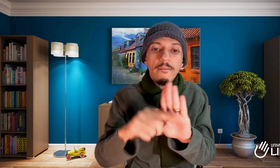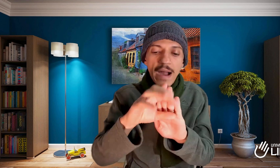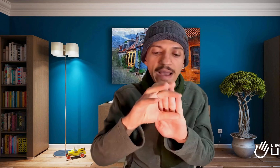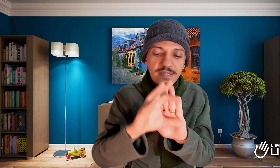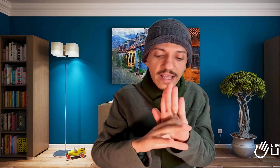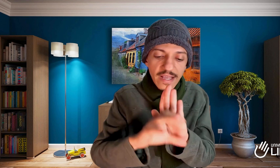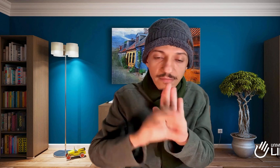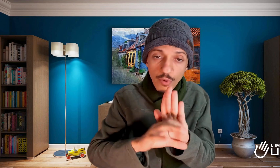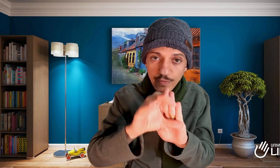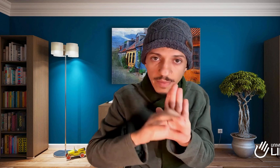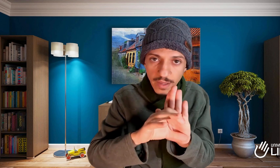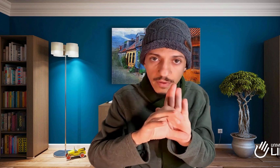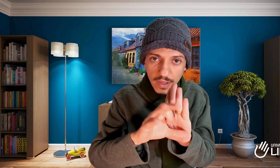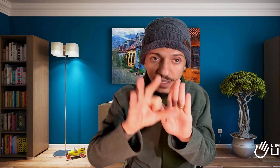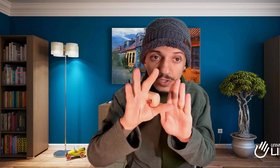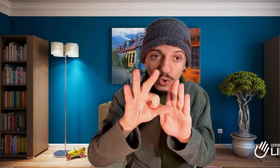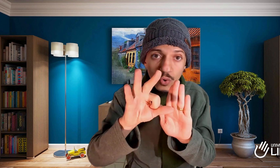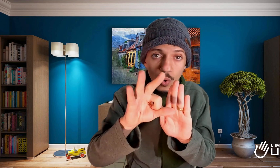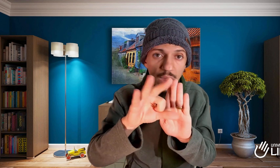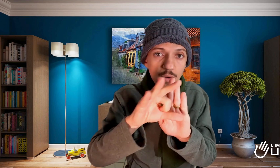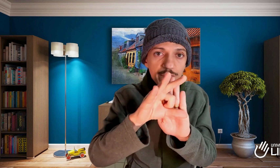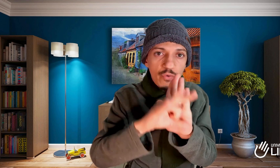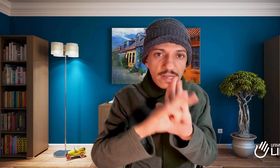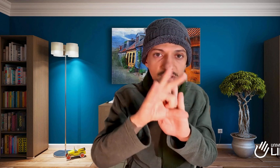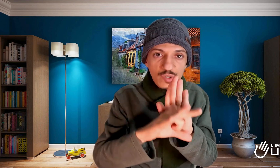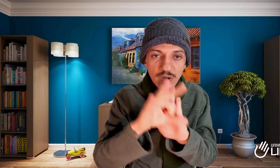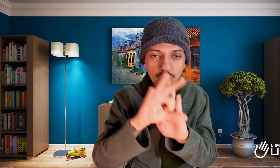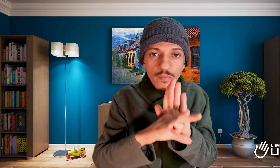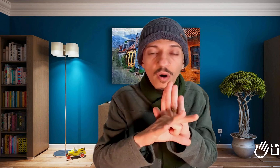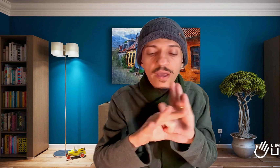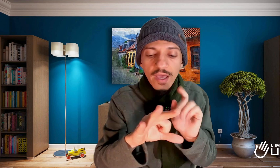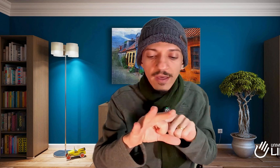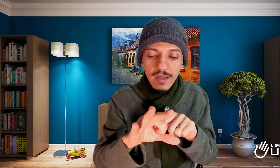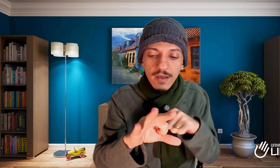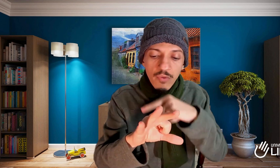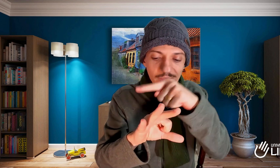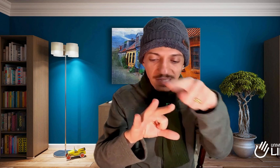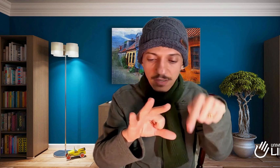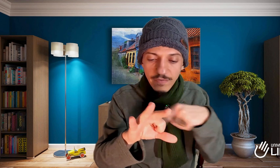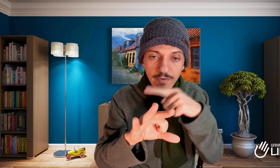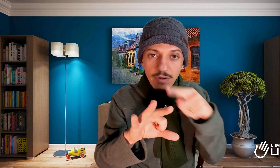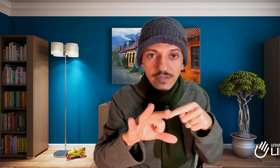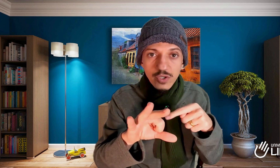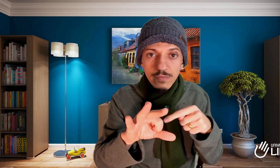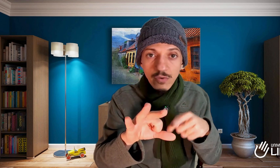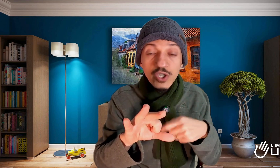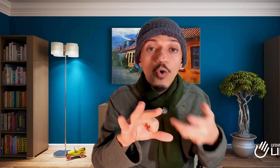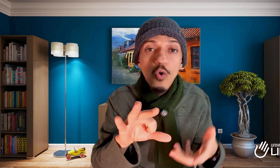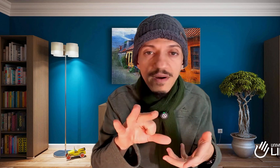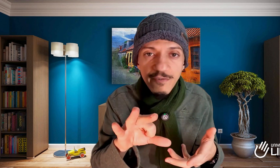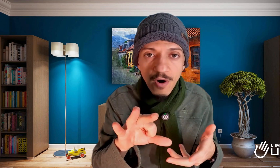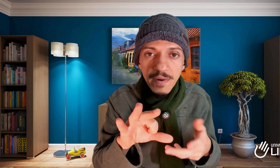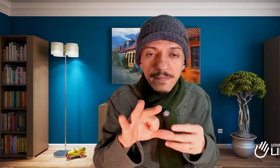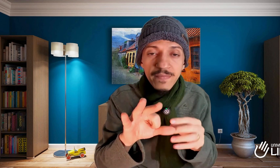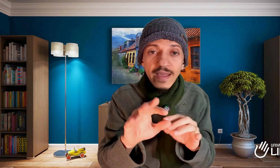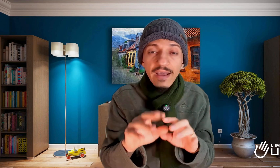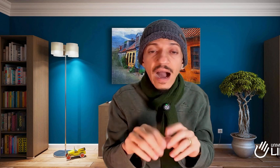mais desse movimento, e trocou a configuração de mão. Por quê? Porque essa configuração de mão, de alguma forma, tem